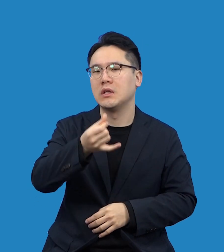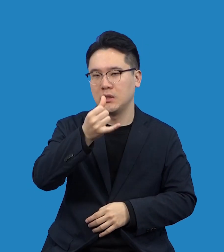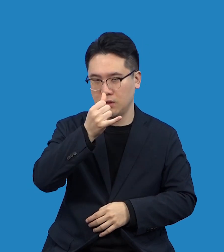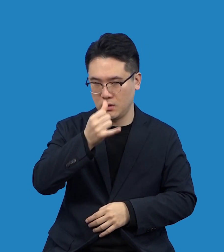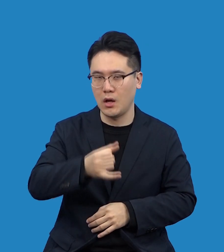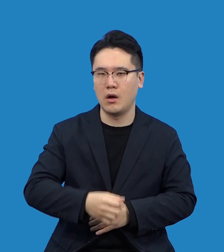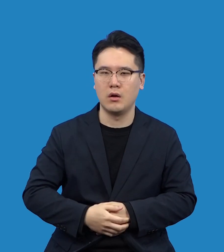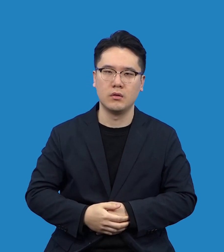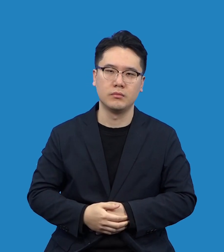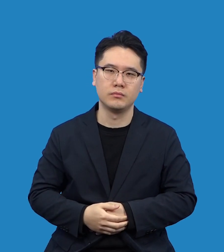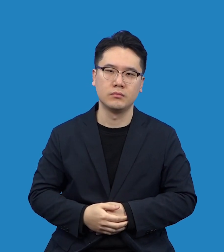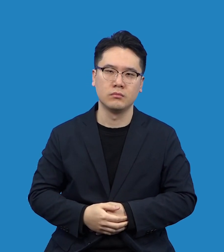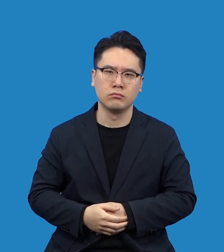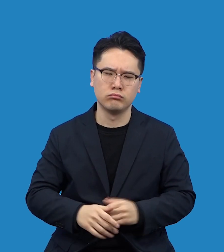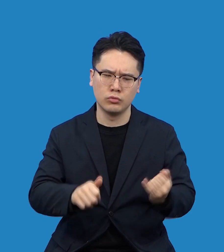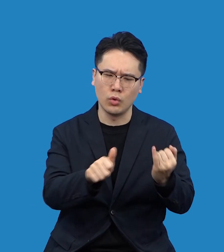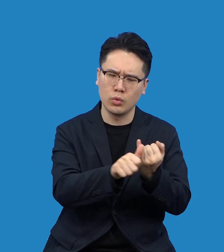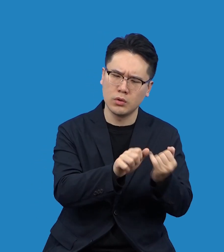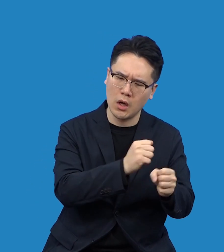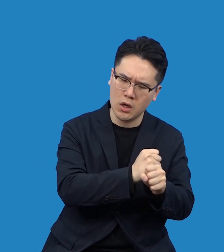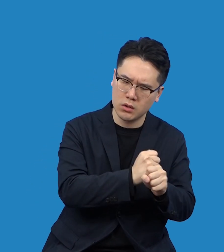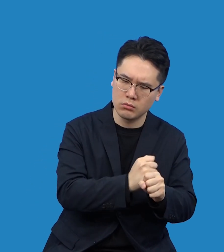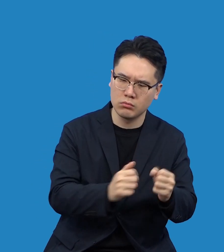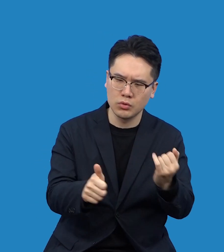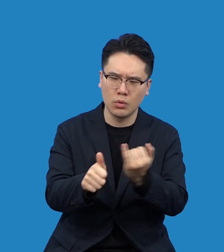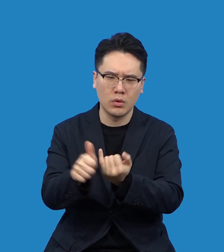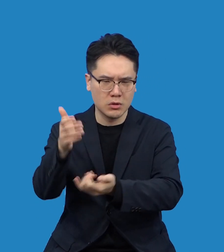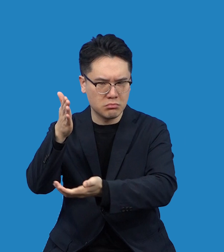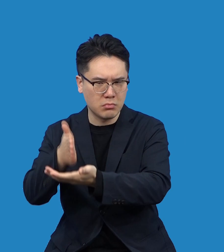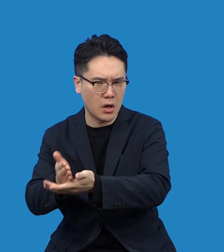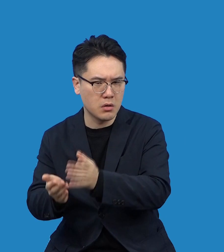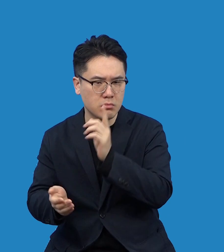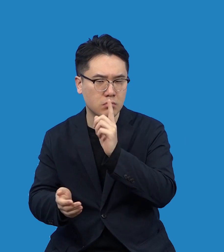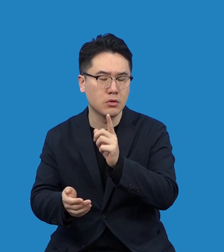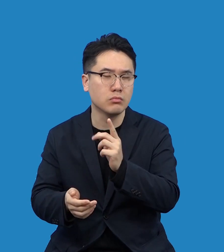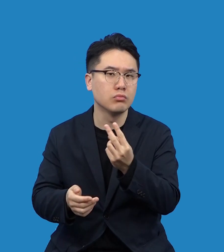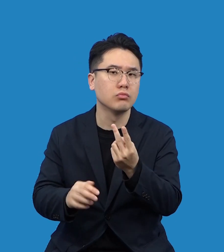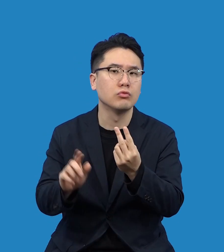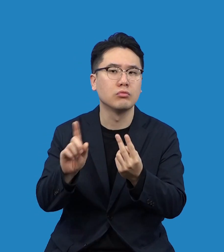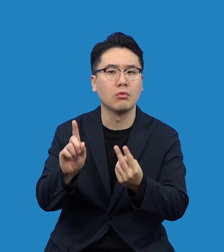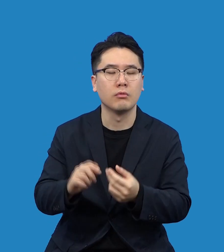있어요. 결혼하라는 겁니까? 하지 말라는 겁니까?